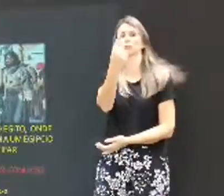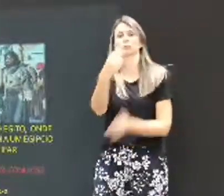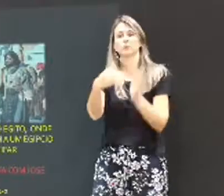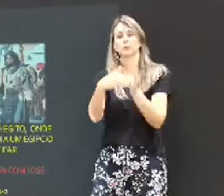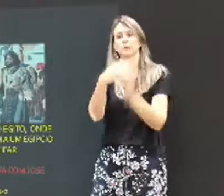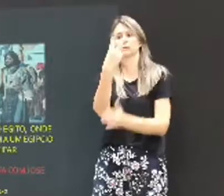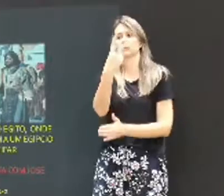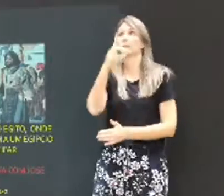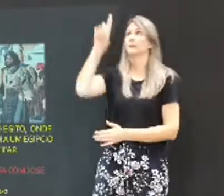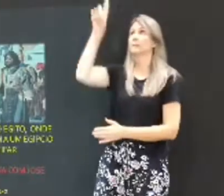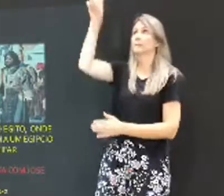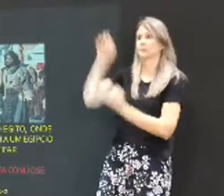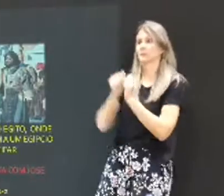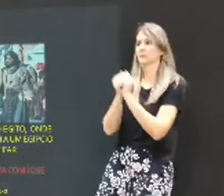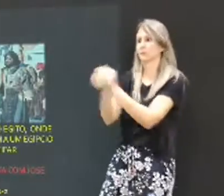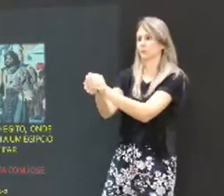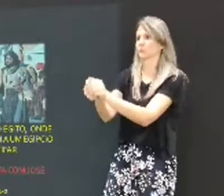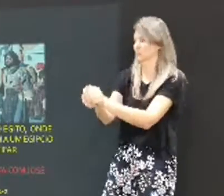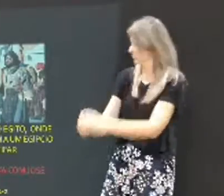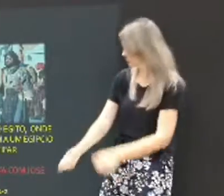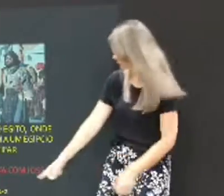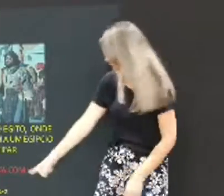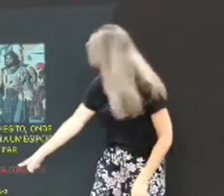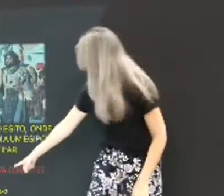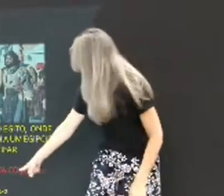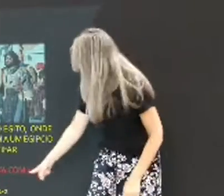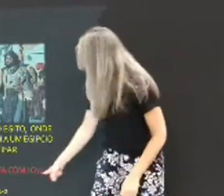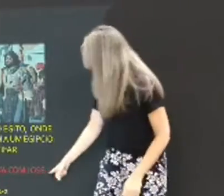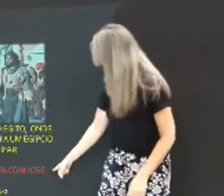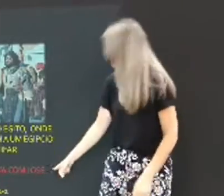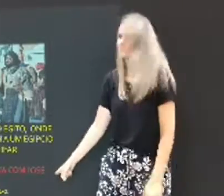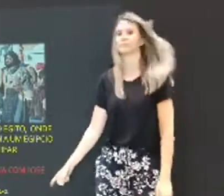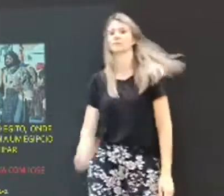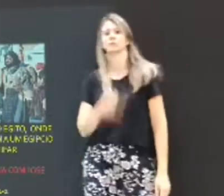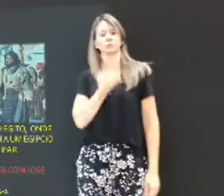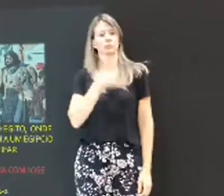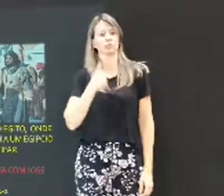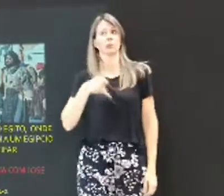1 a 2, que Deus estava com José.